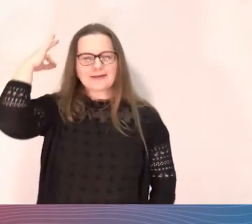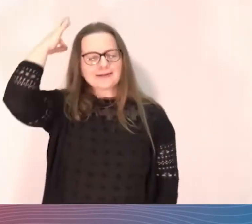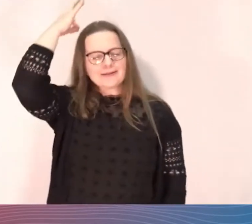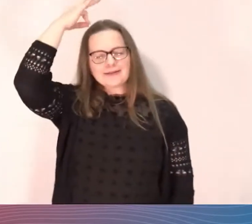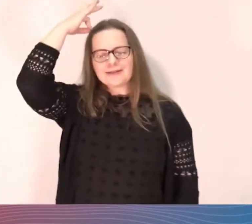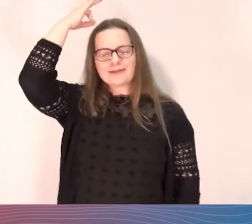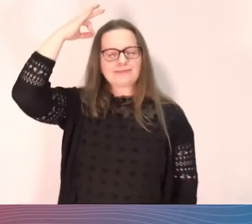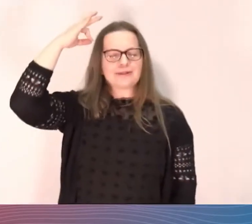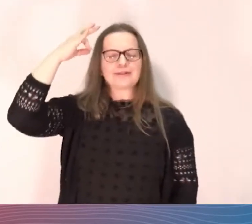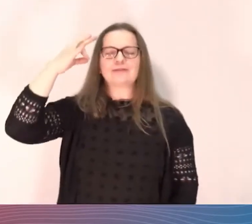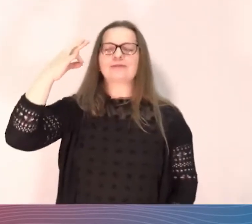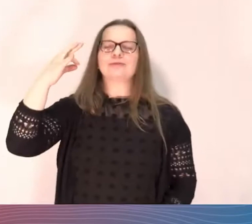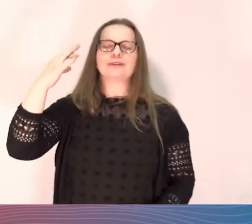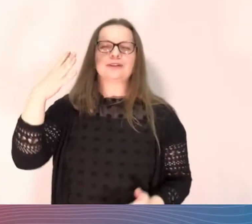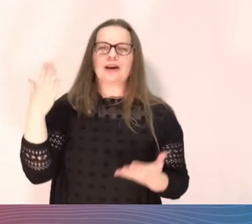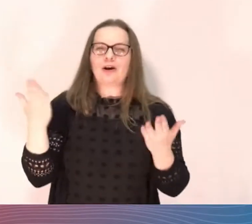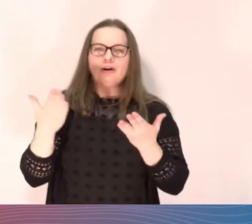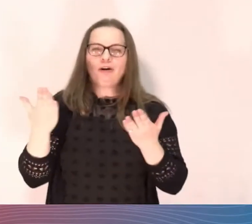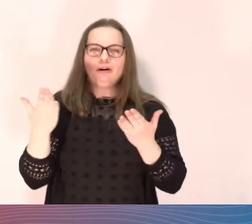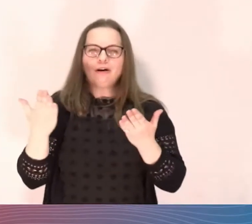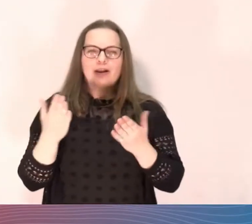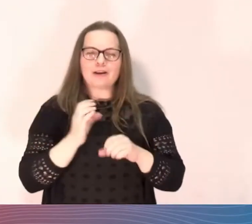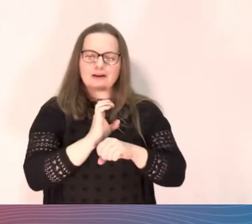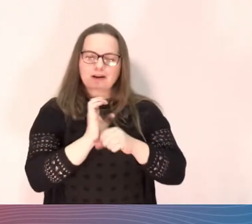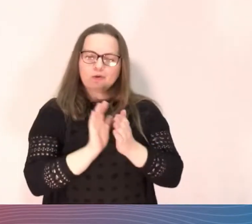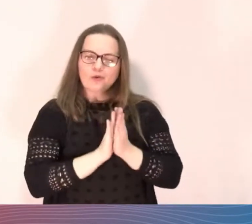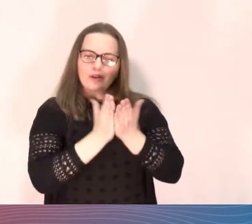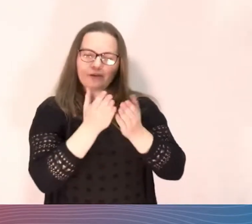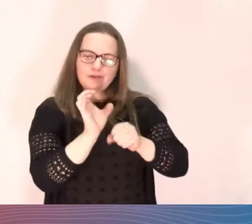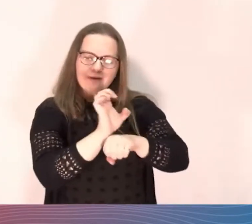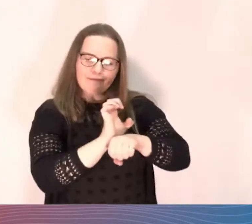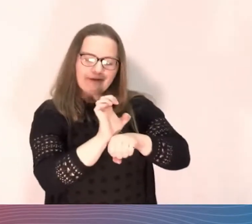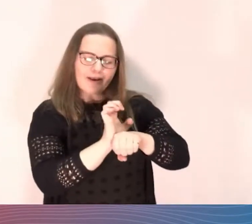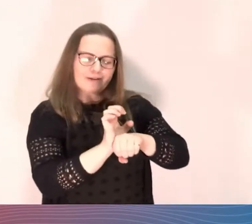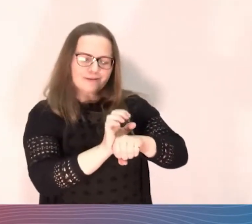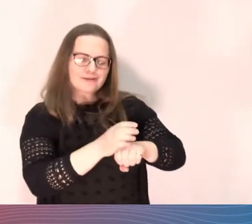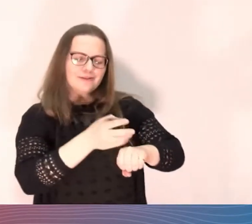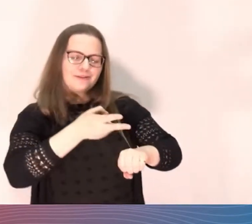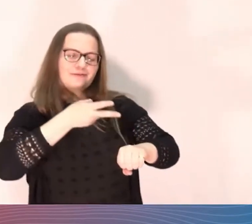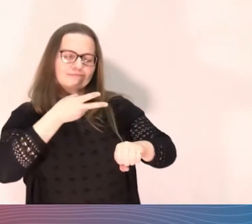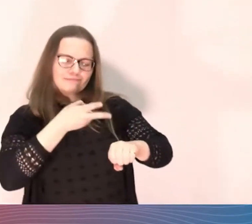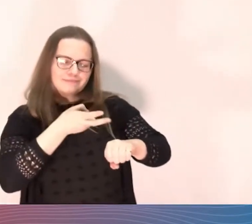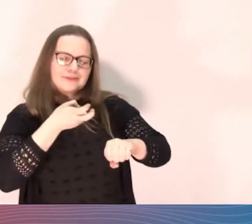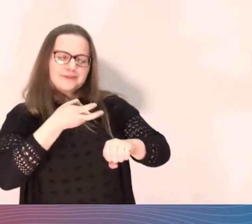livro de Efésios. E o livro de Efésios, irmãos, maravilhoso.